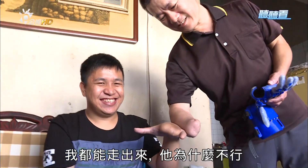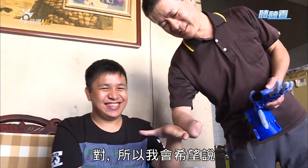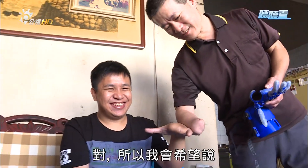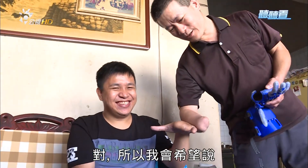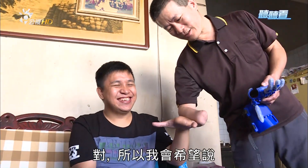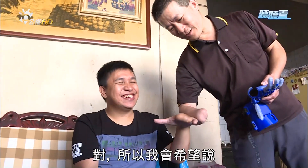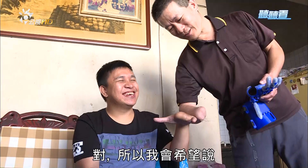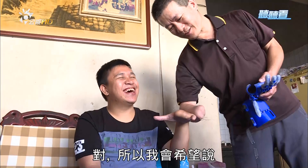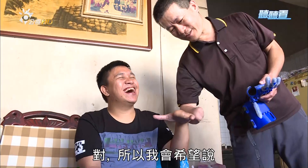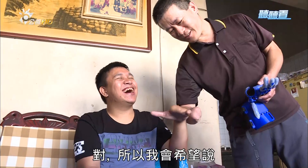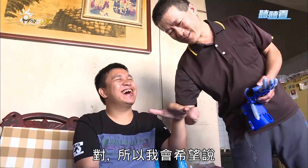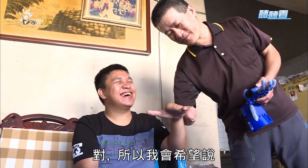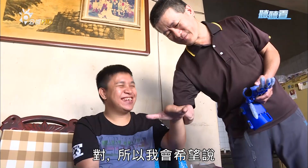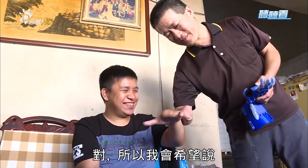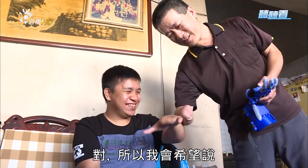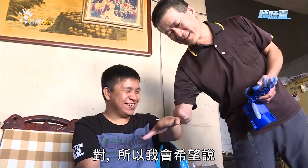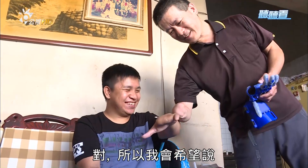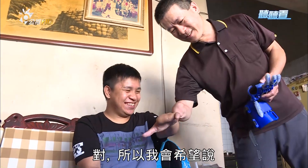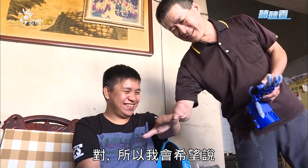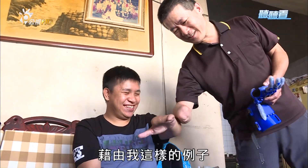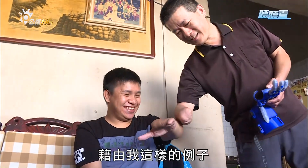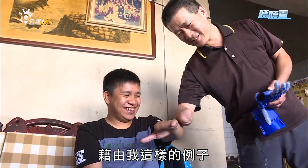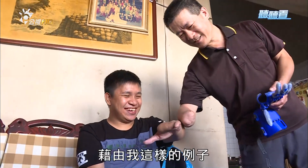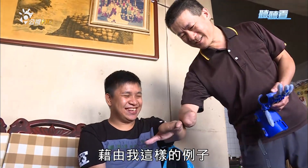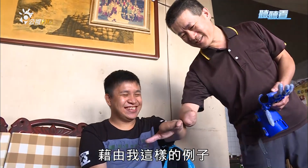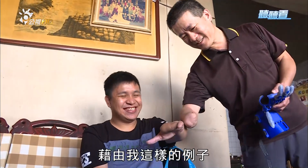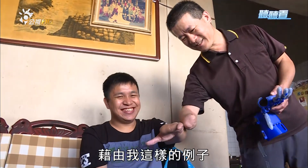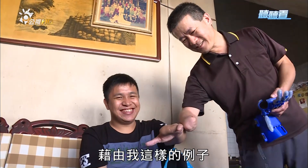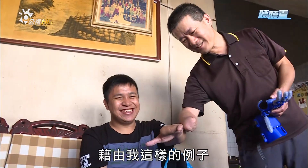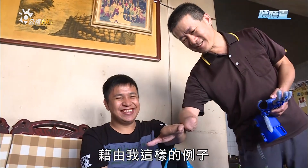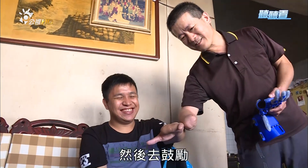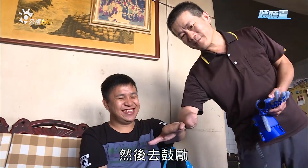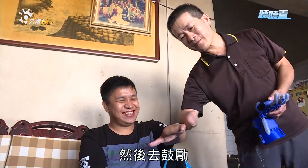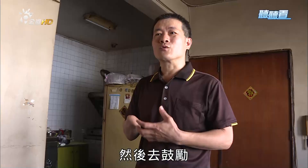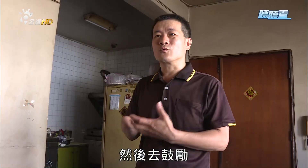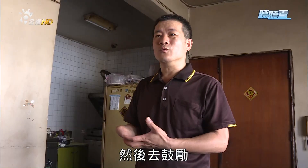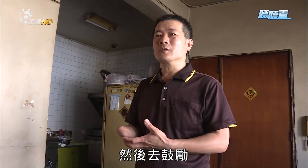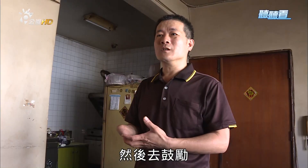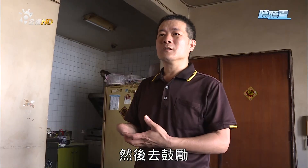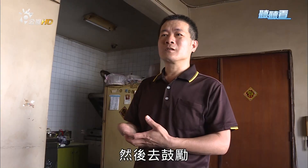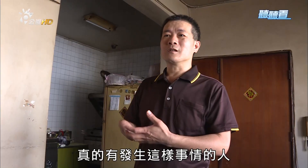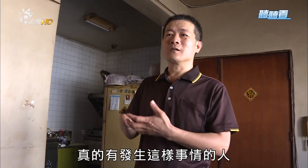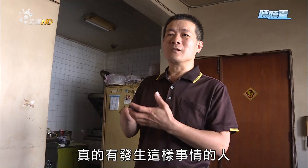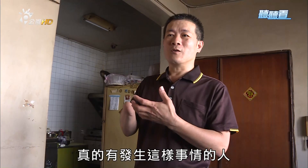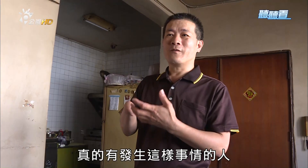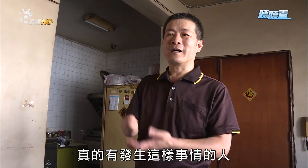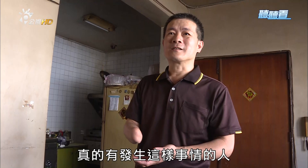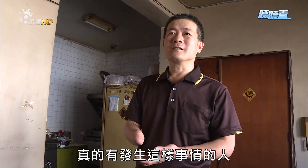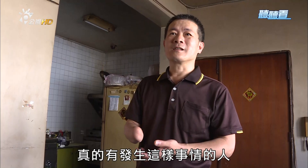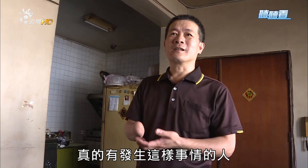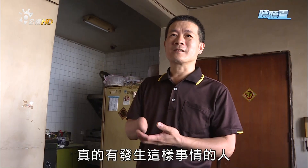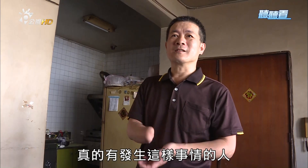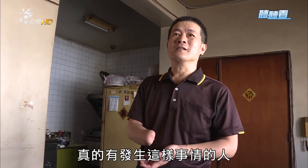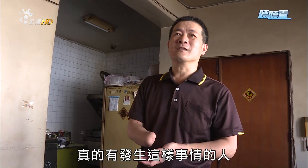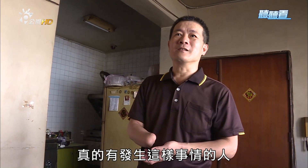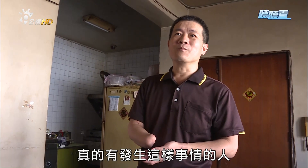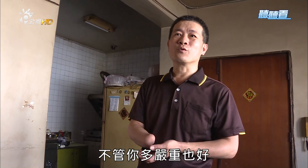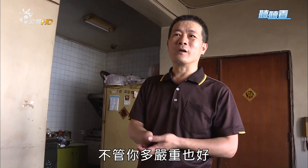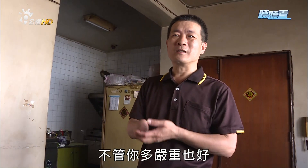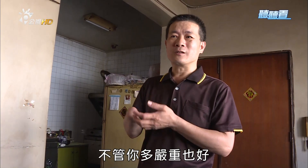对，所以我会希望说借由我这样的例子，然后去鼓励真的有发生这样事情的人，不管你多